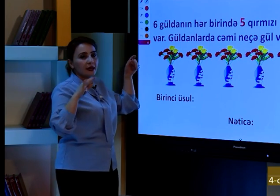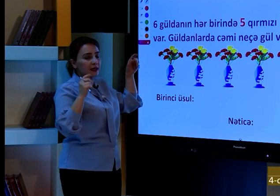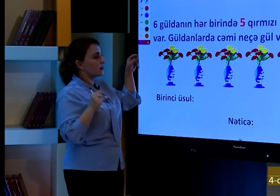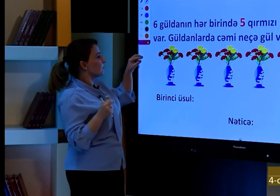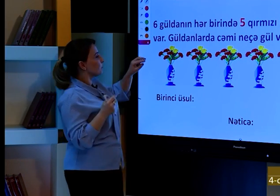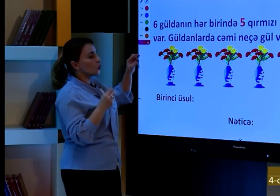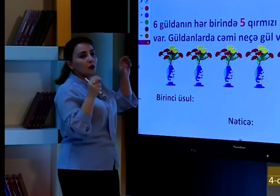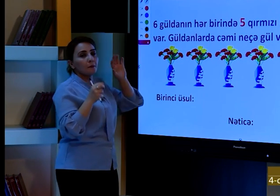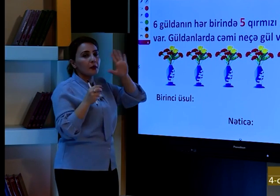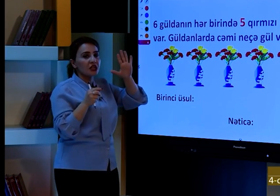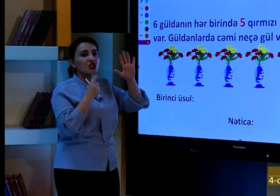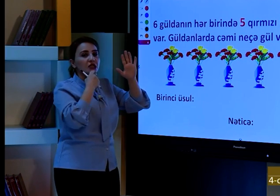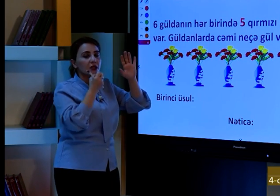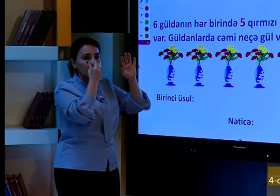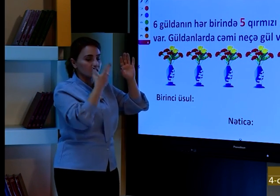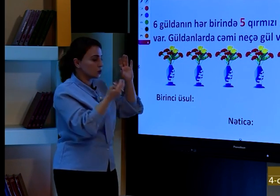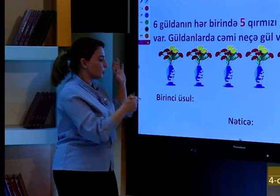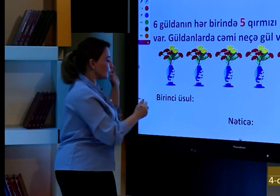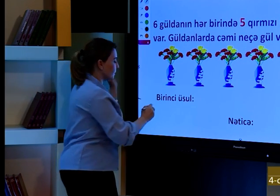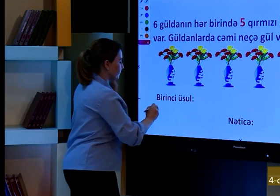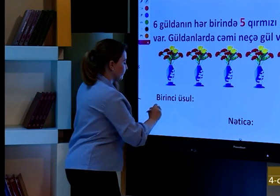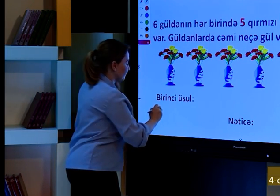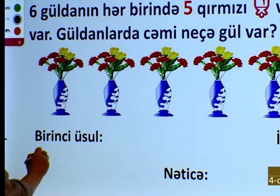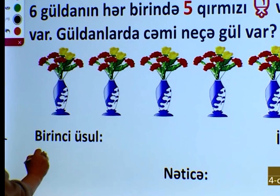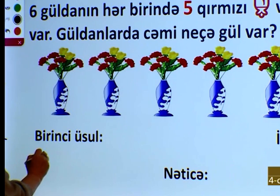Yəni, 5 qırmızı gül